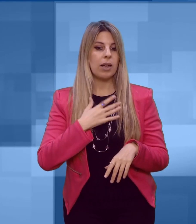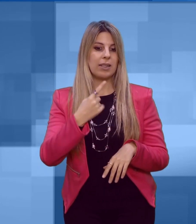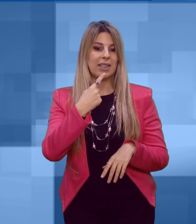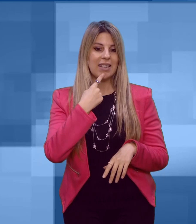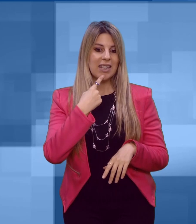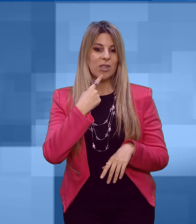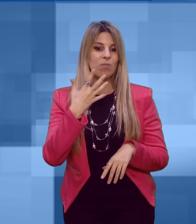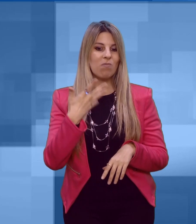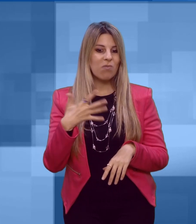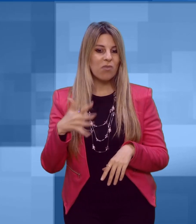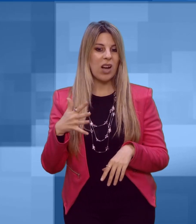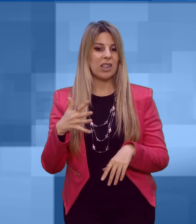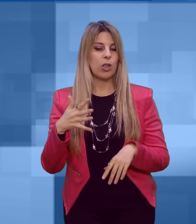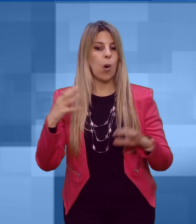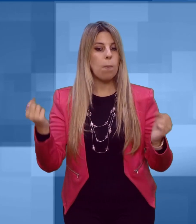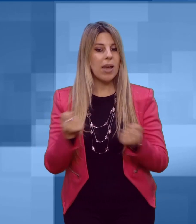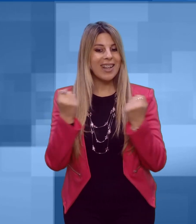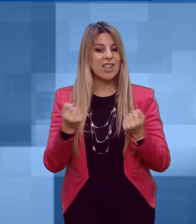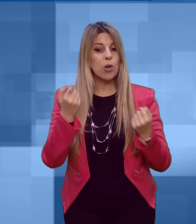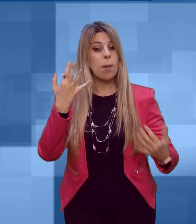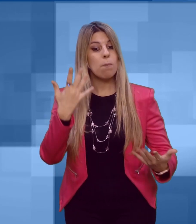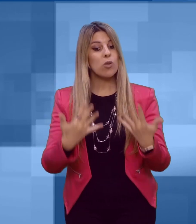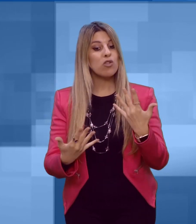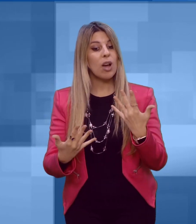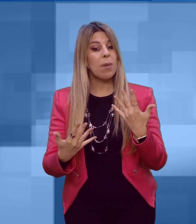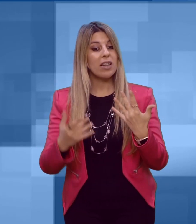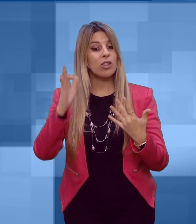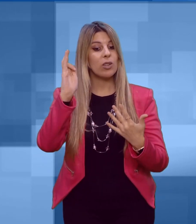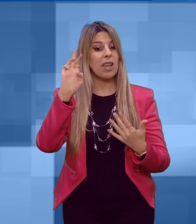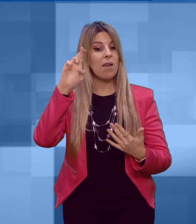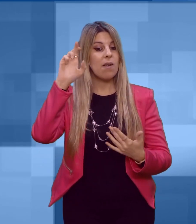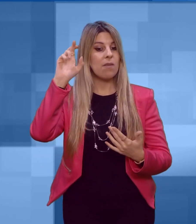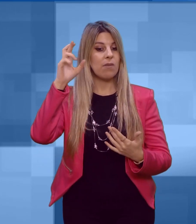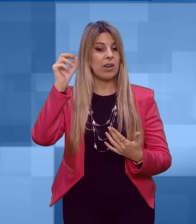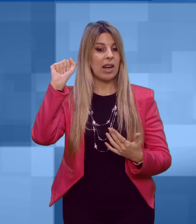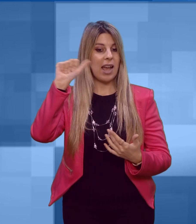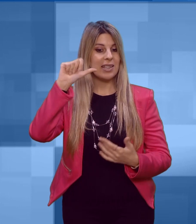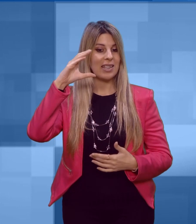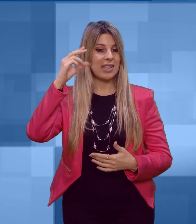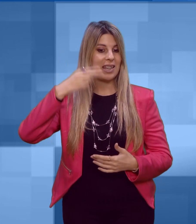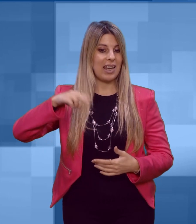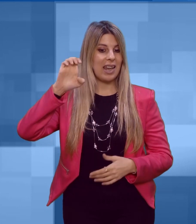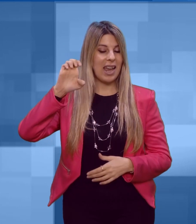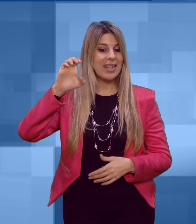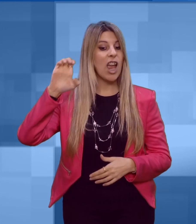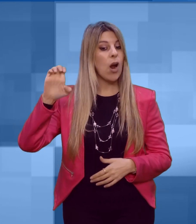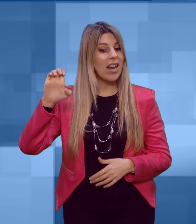Il Corpo Forestale ricorda che le prescrizioni regionali antincendio sono valide anche al di fuori del periodo di elevato